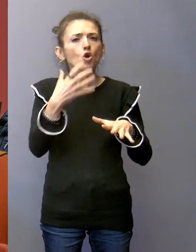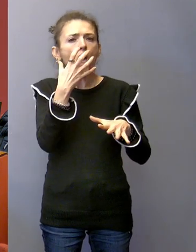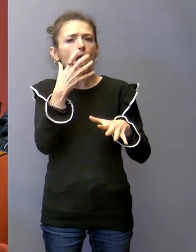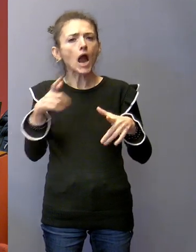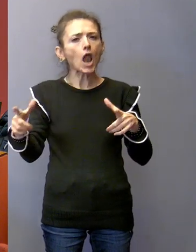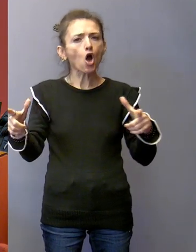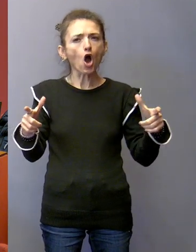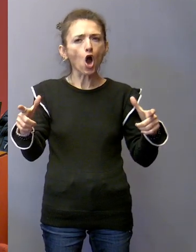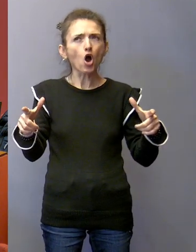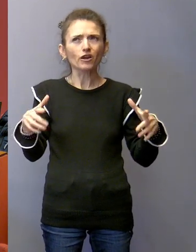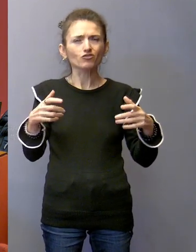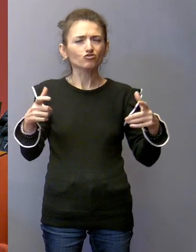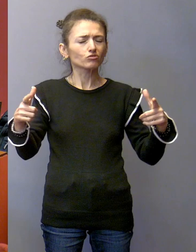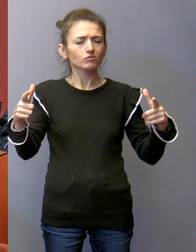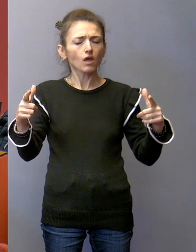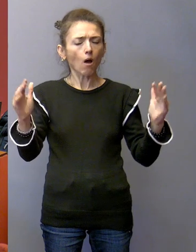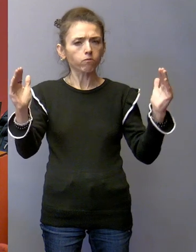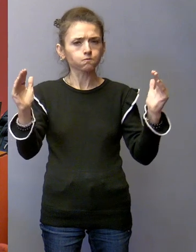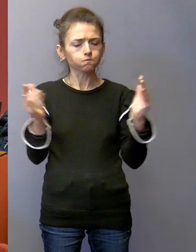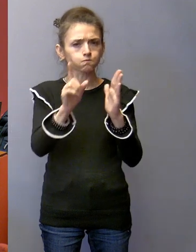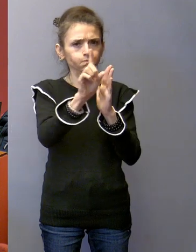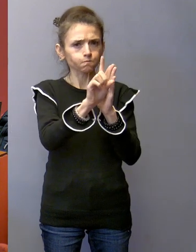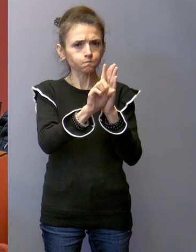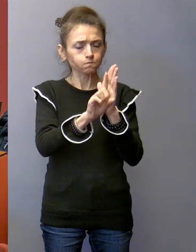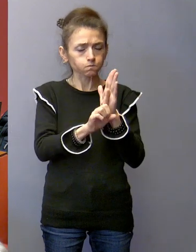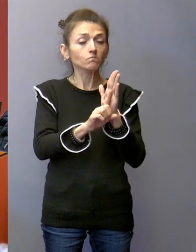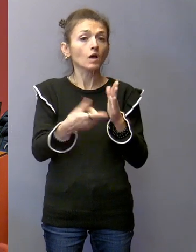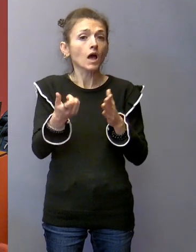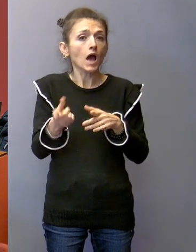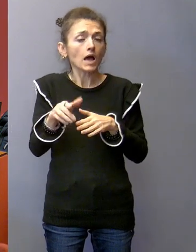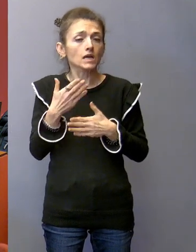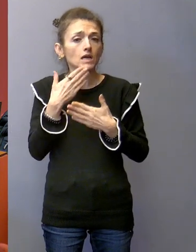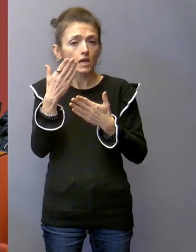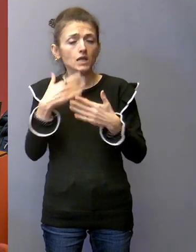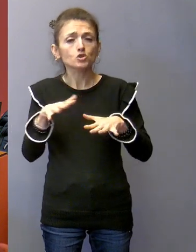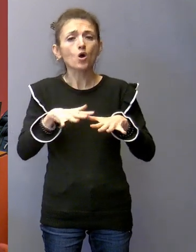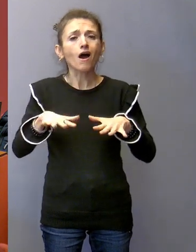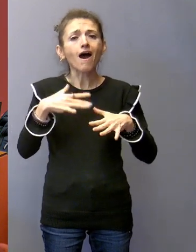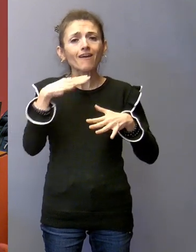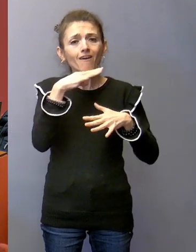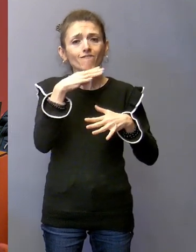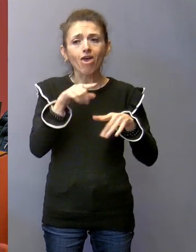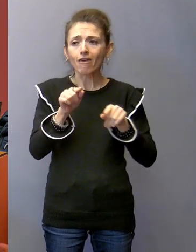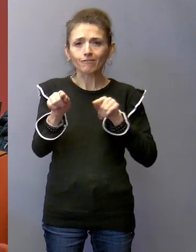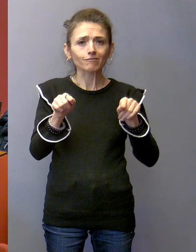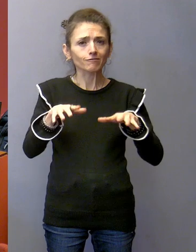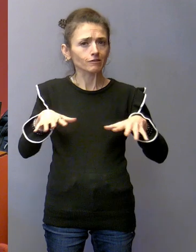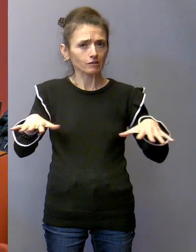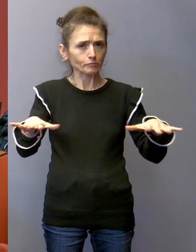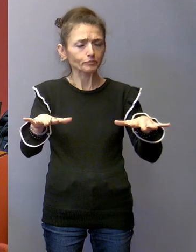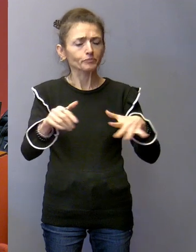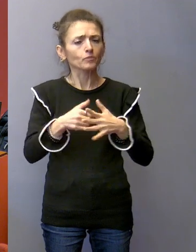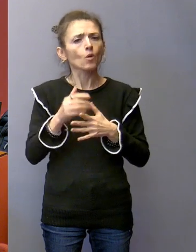concreti e con connessione tra le aree verde già esistenti e poi l'ultimo elemento che ritengo importante